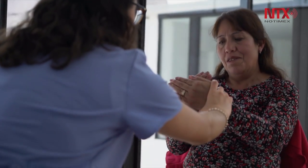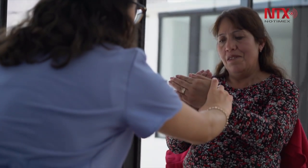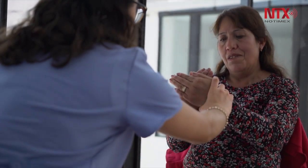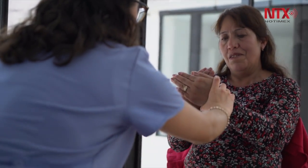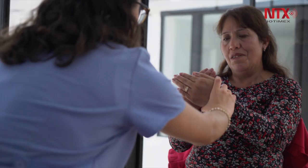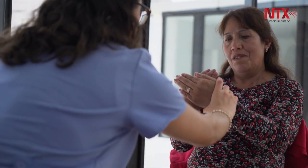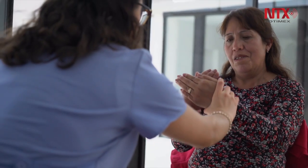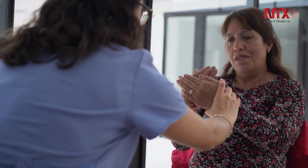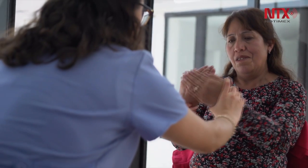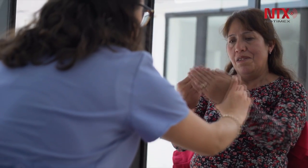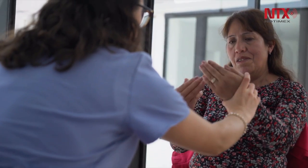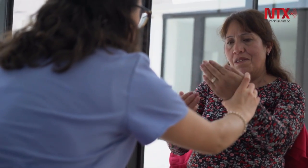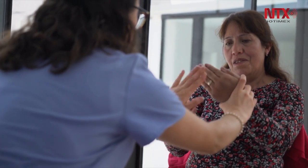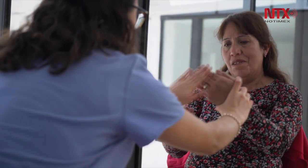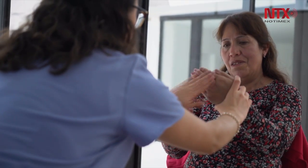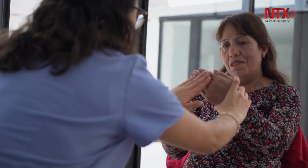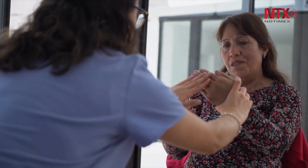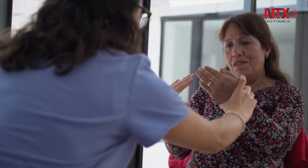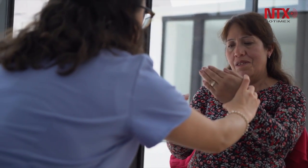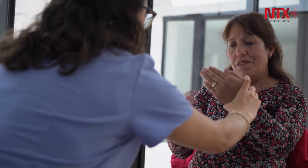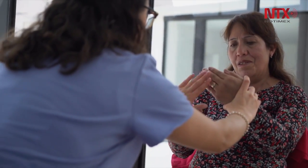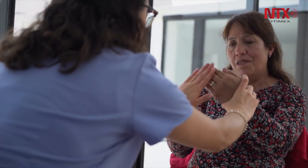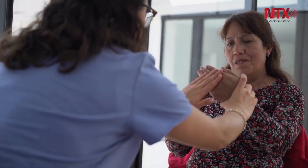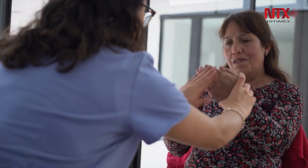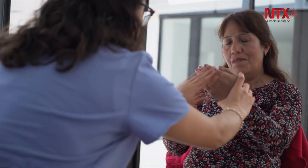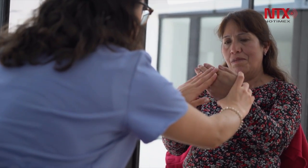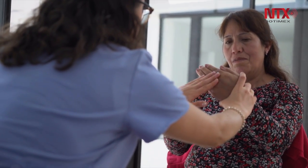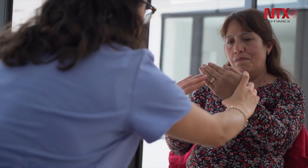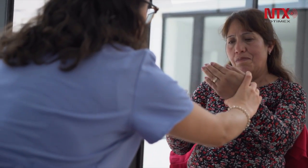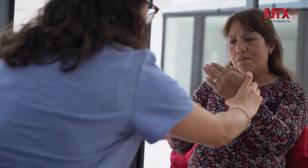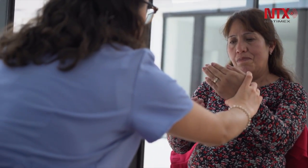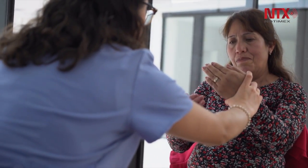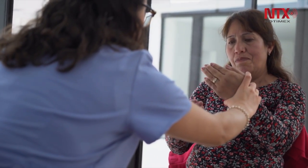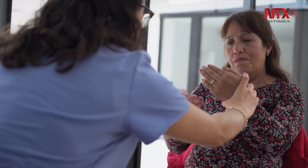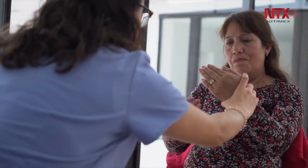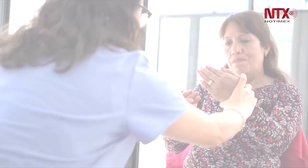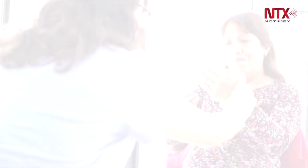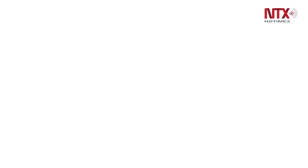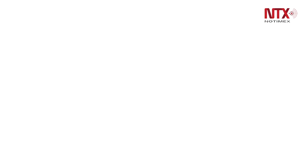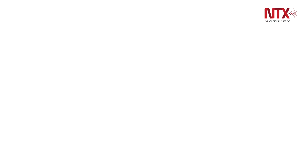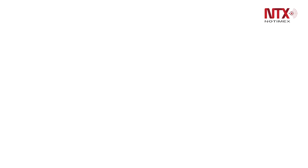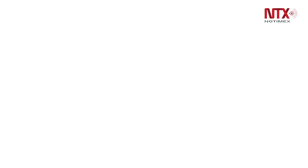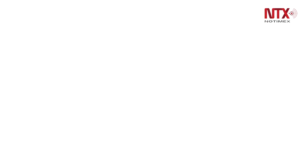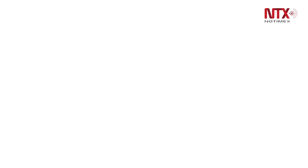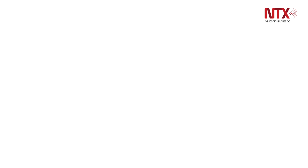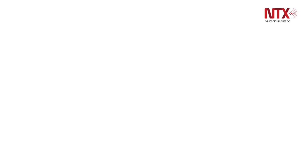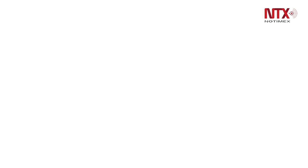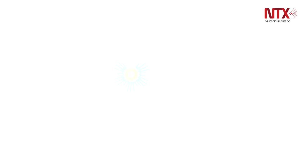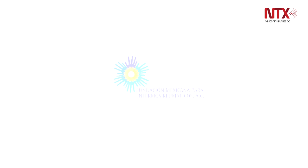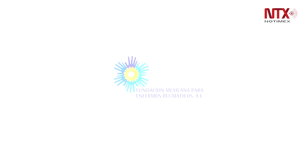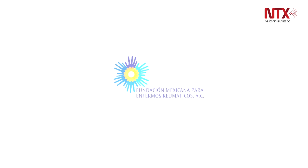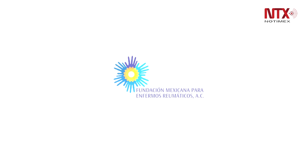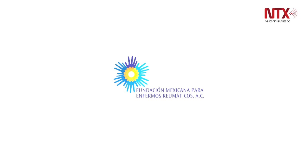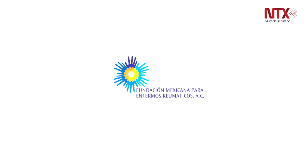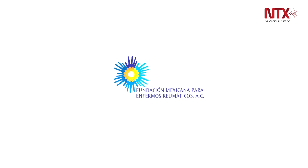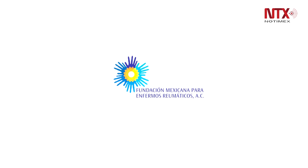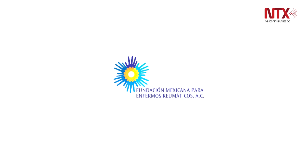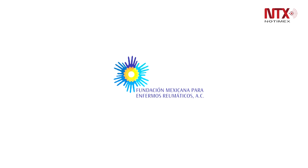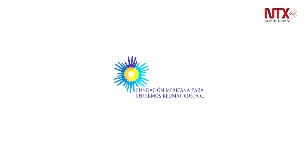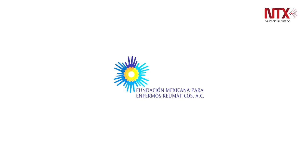que la movilidad sea lo mejor posible y esto es un estímulo al paciente con artritis reumatoide. Esto de Manos